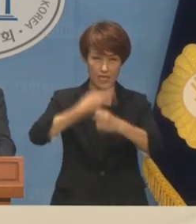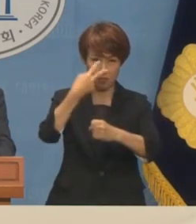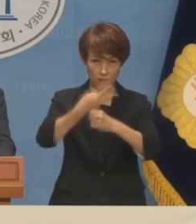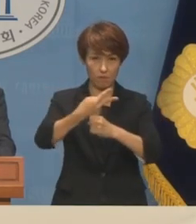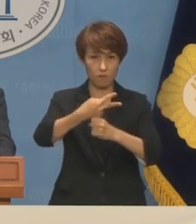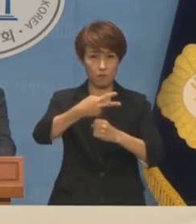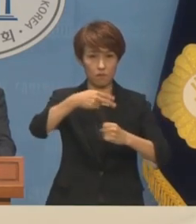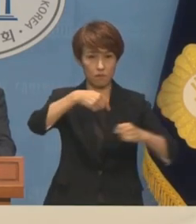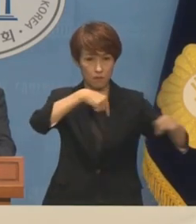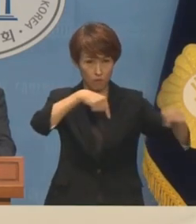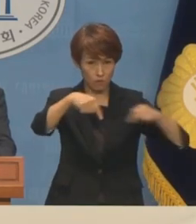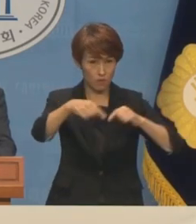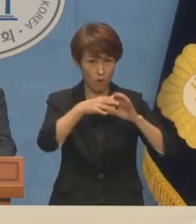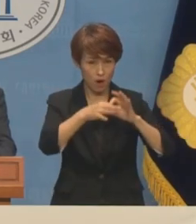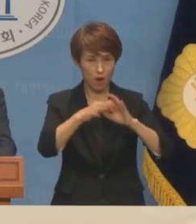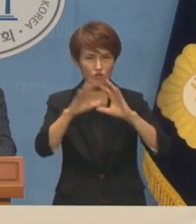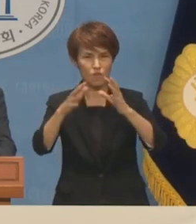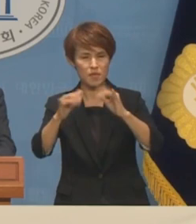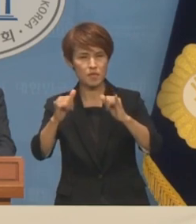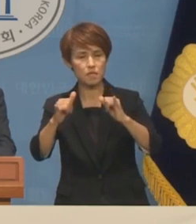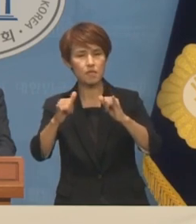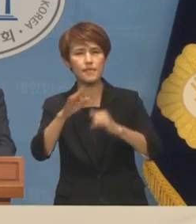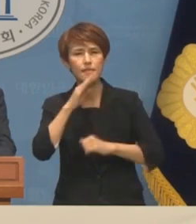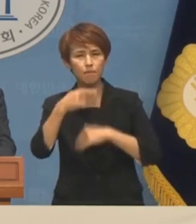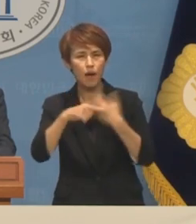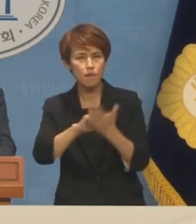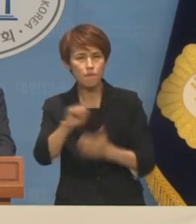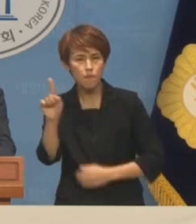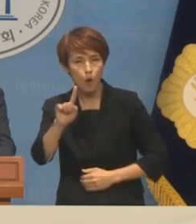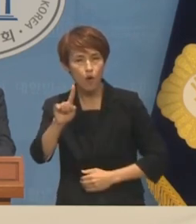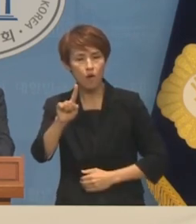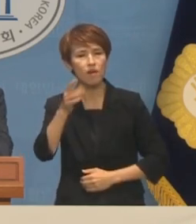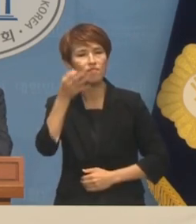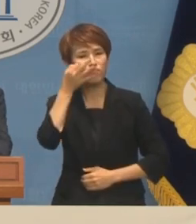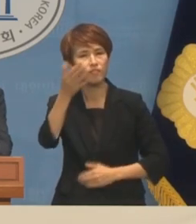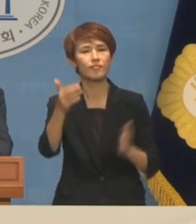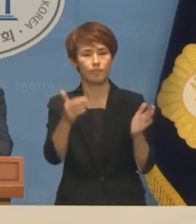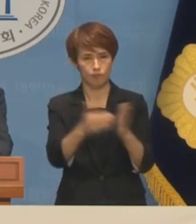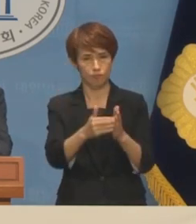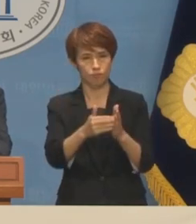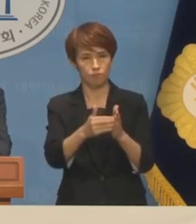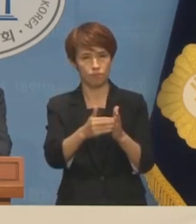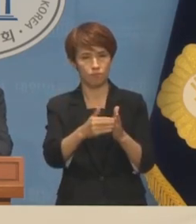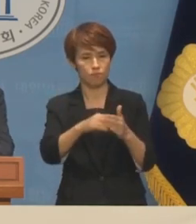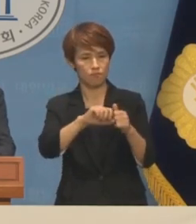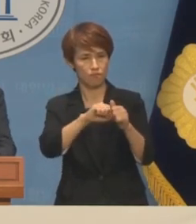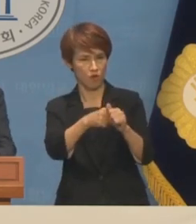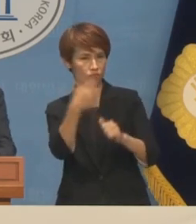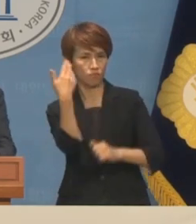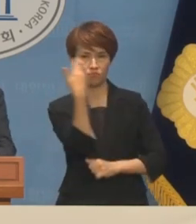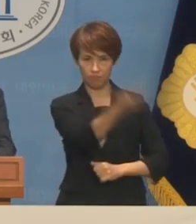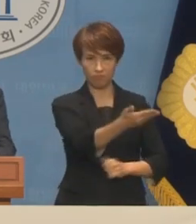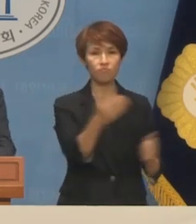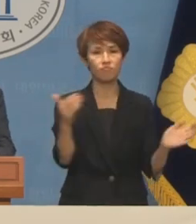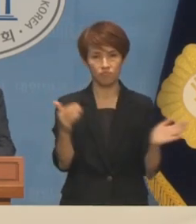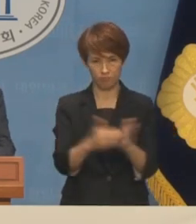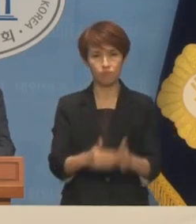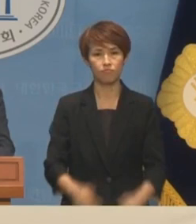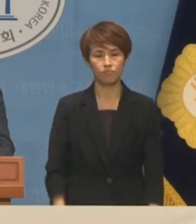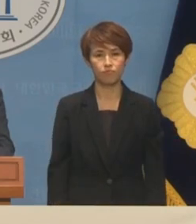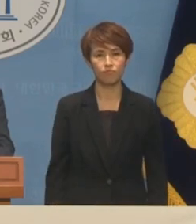대한 국민들의 진짜 민심이 무엇인지 명심하라는 준엄한 심판의